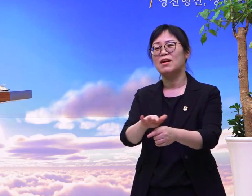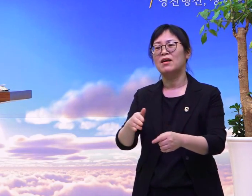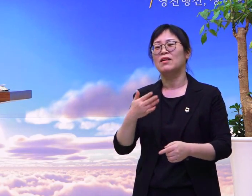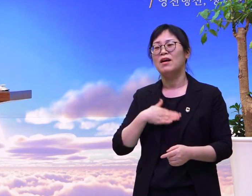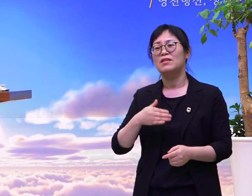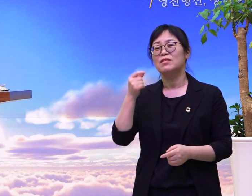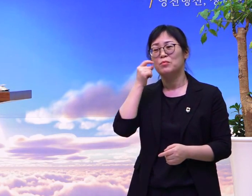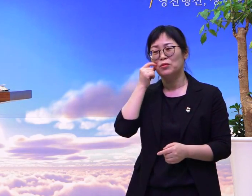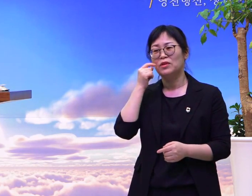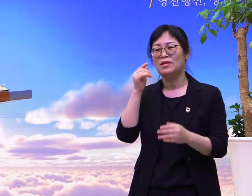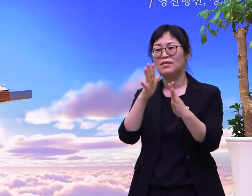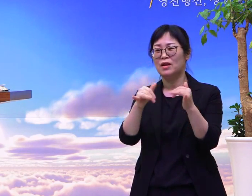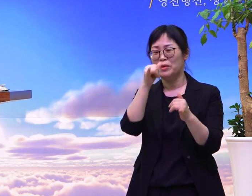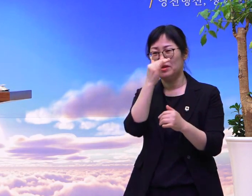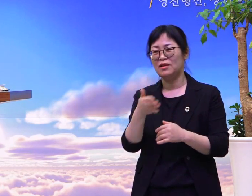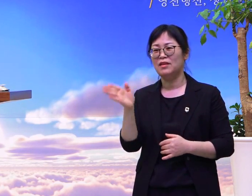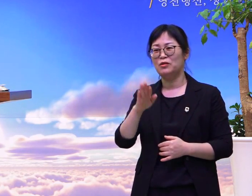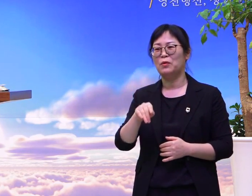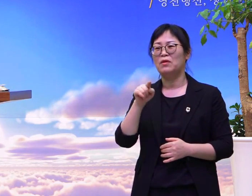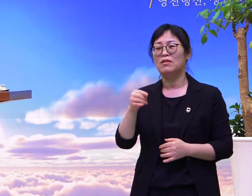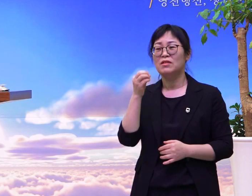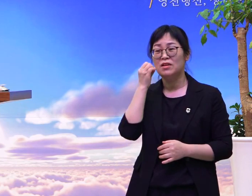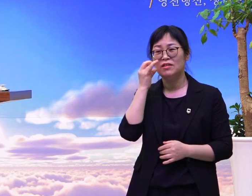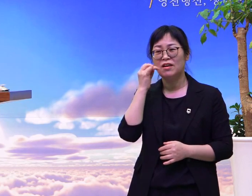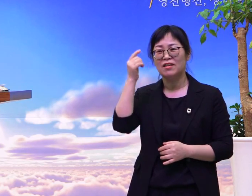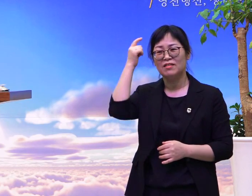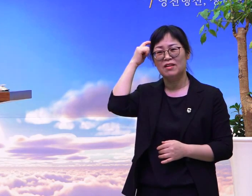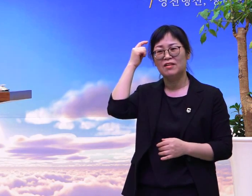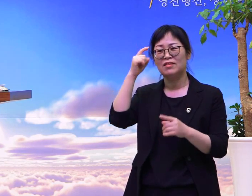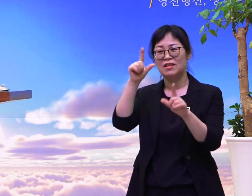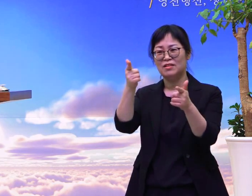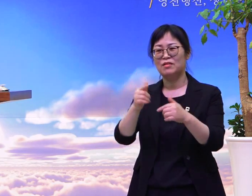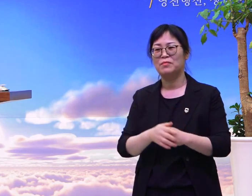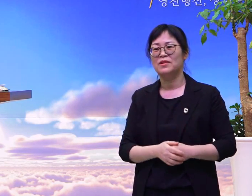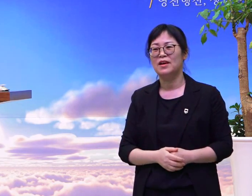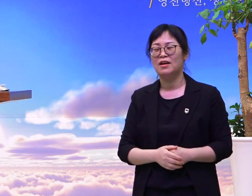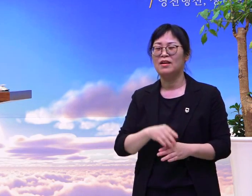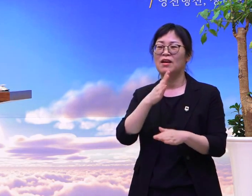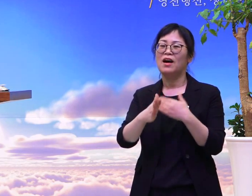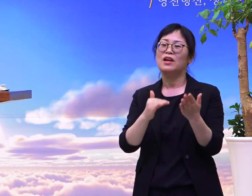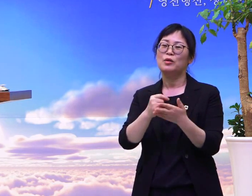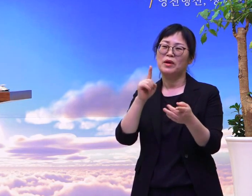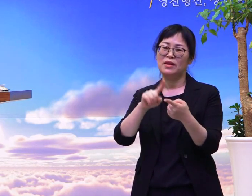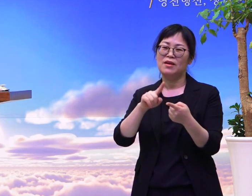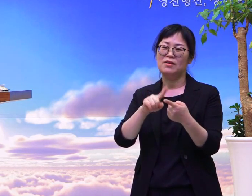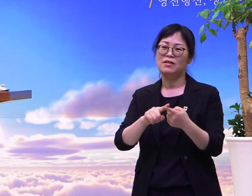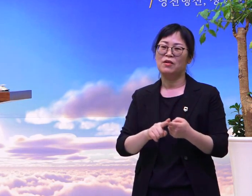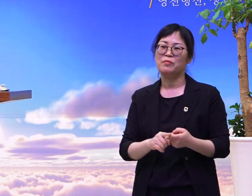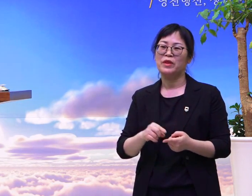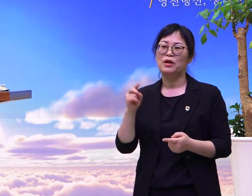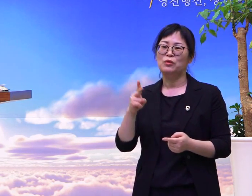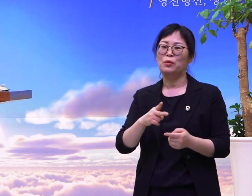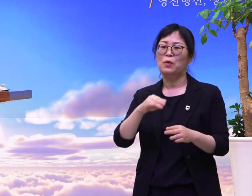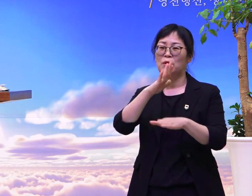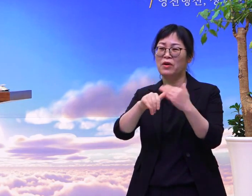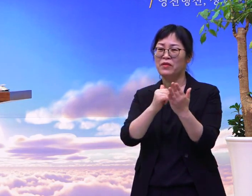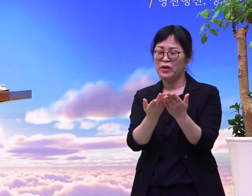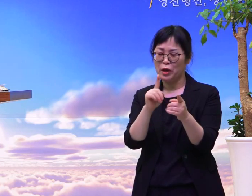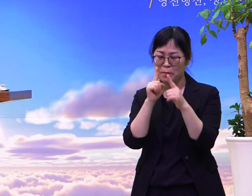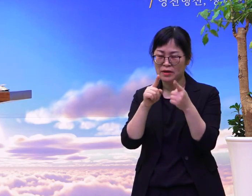사람들이 있는데도 그것을 이상하게 생각하지 않습니다. 하나님에 대해서, 그리고 성경의 말씀에